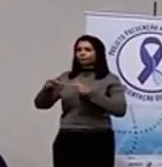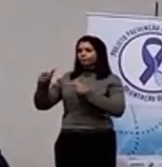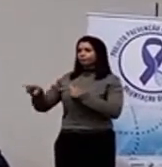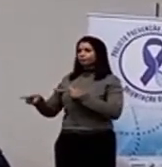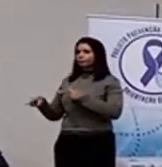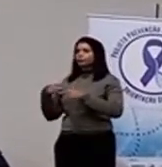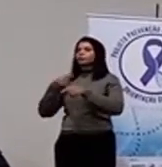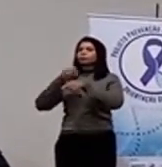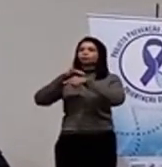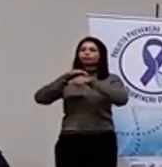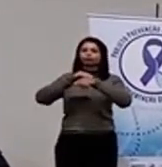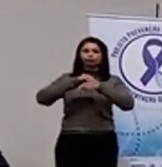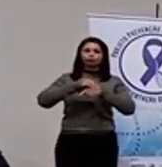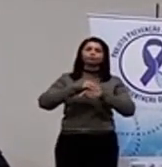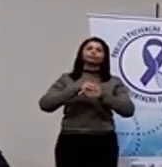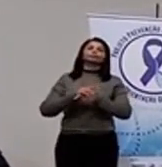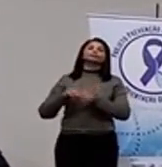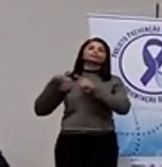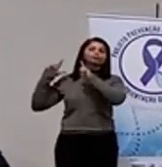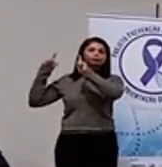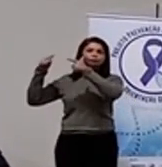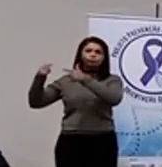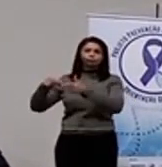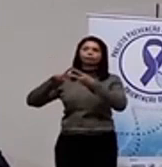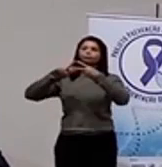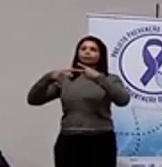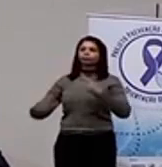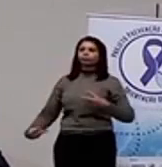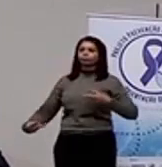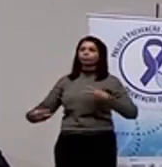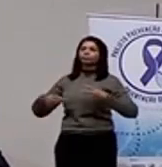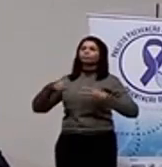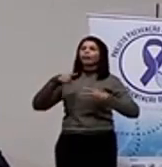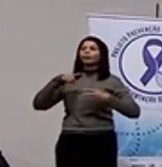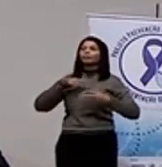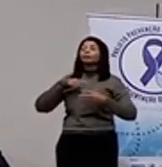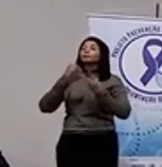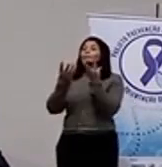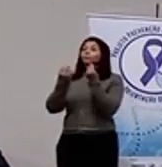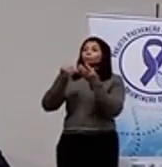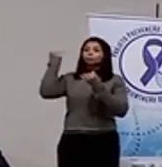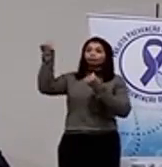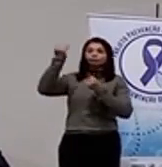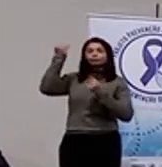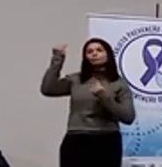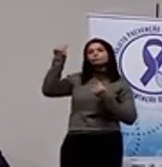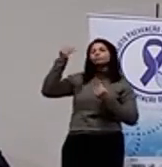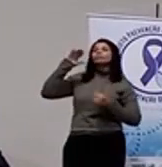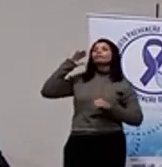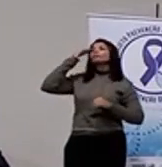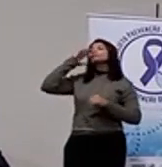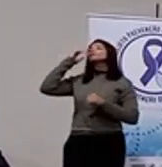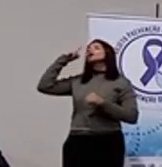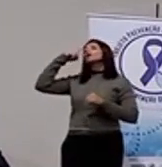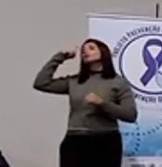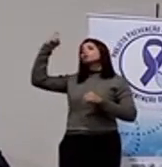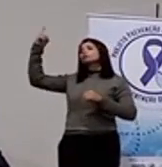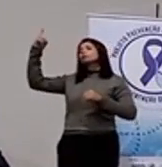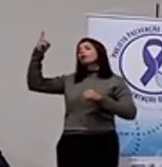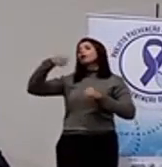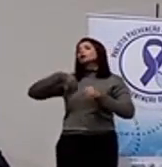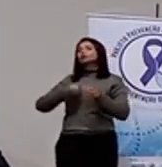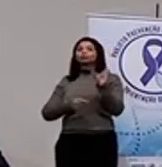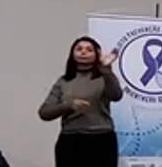mais doenças genéticas. Esse é um ponto muito importante. Ou seja, a ideia de que quanto mais é isolada